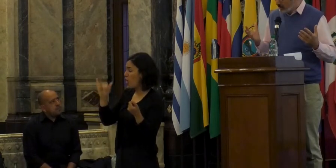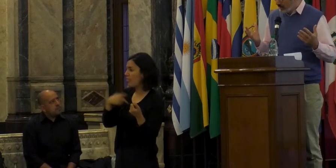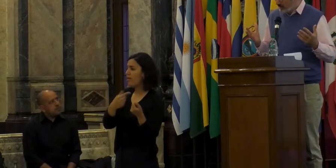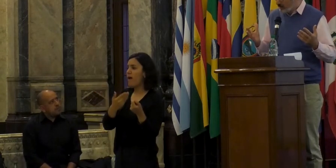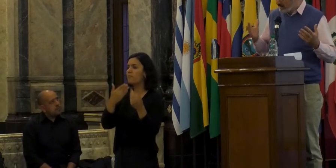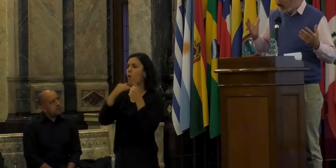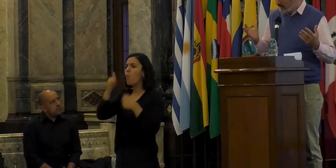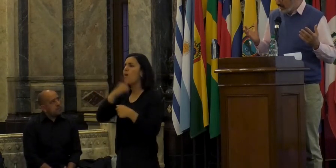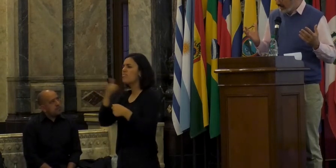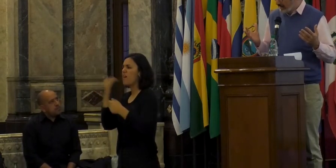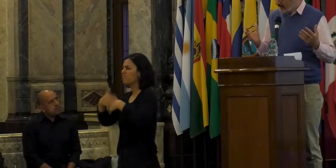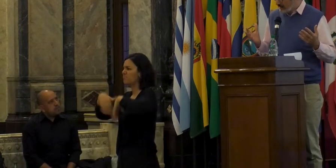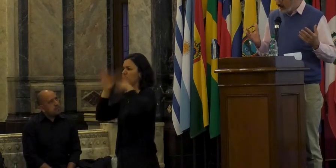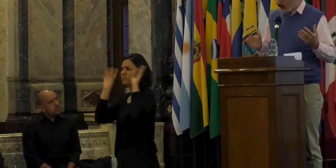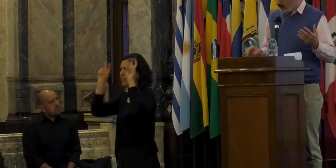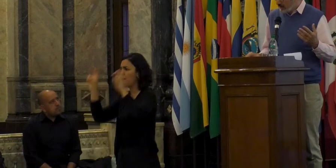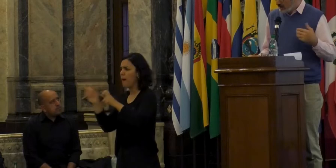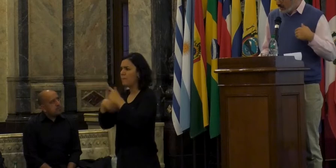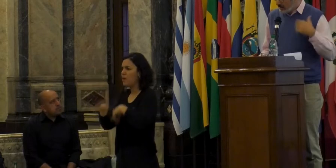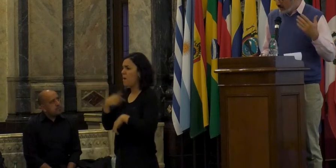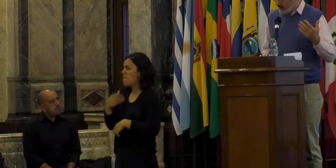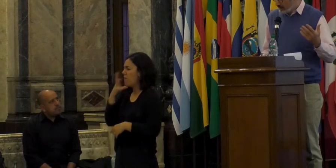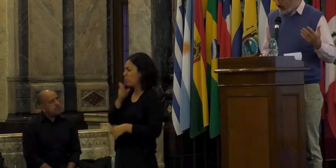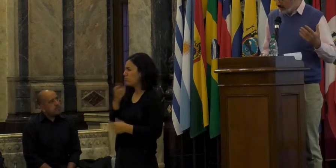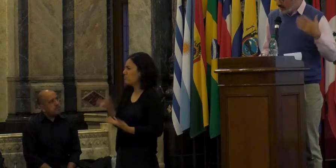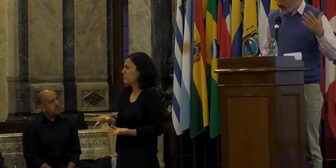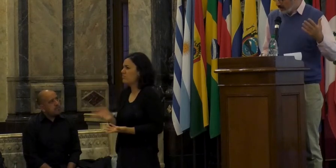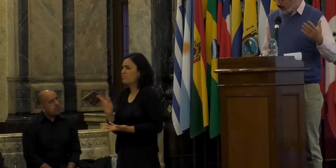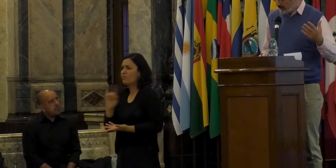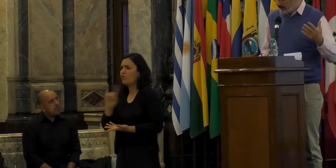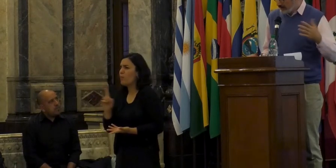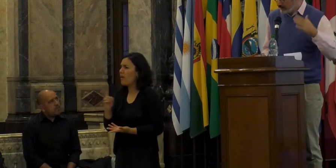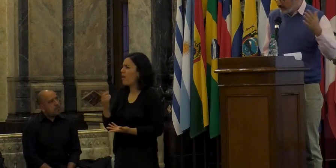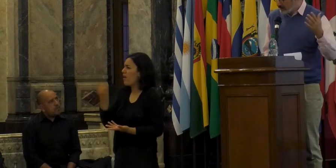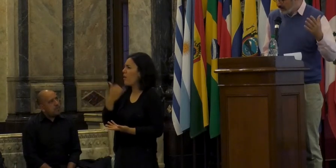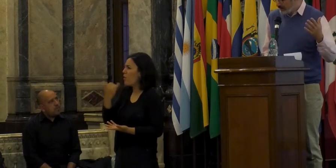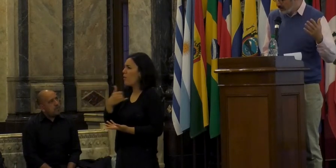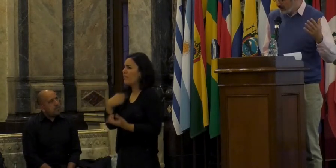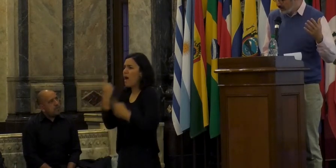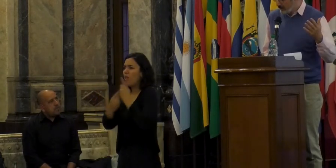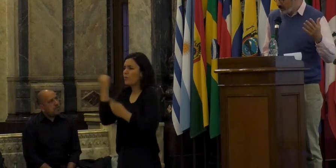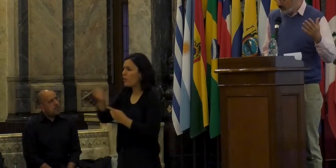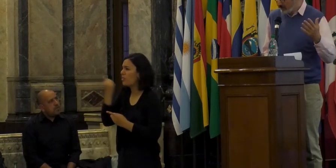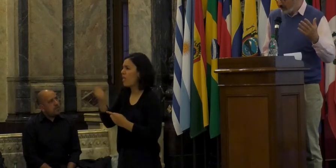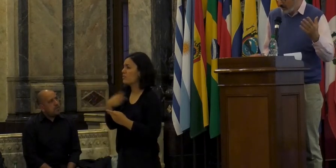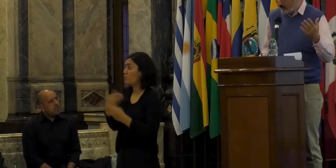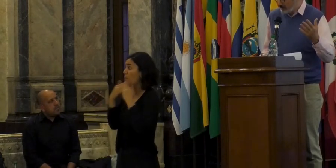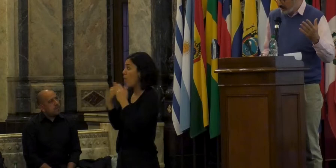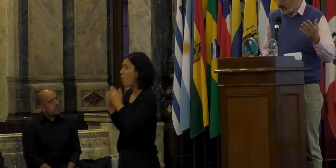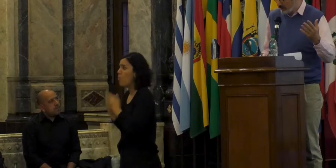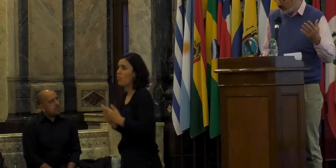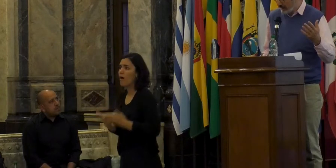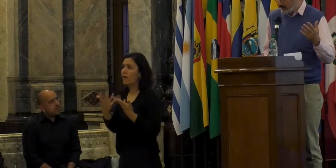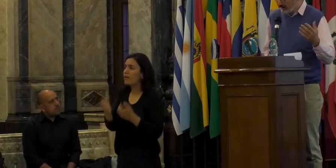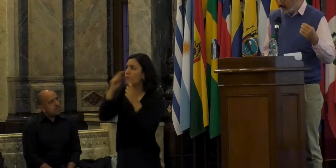me aburre, no me enseña nada. Lo que cuenta no me concierne, no me interroga, ya no responde a las preguntas que formulo o que me